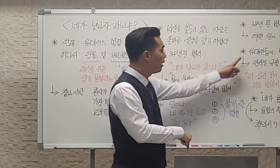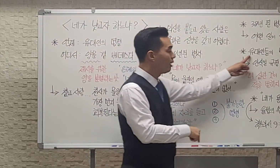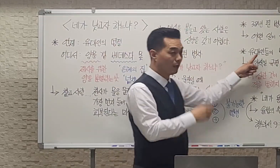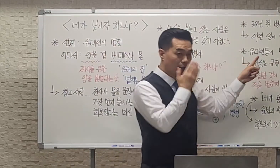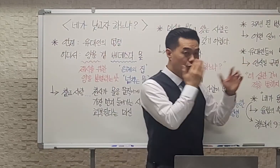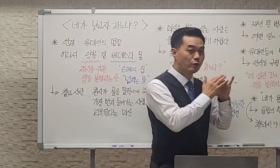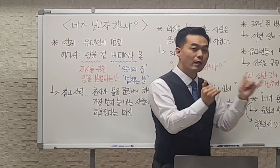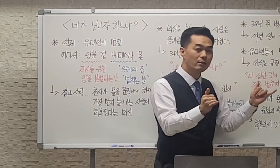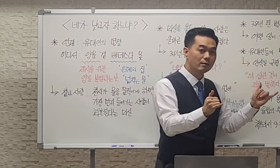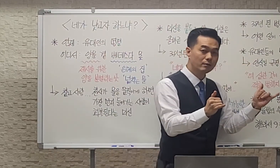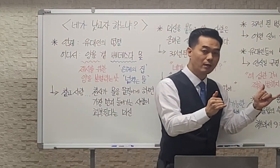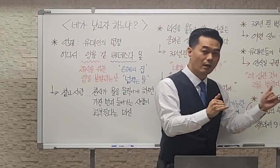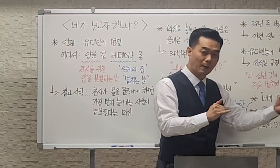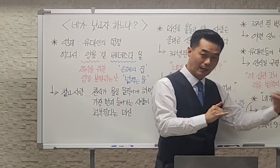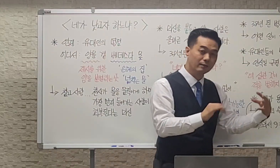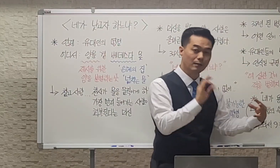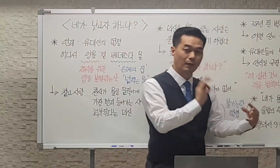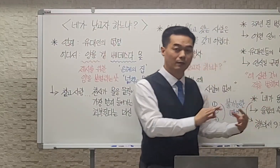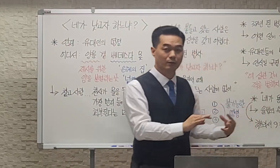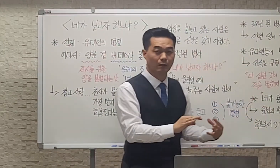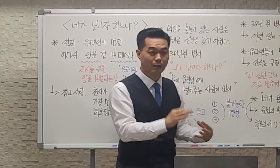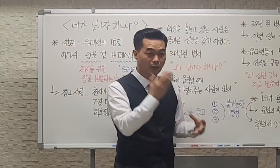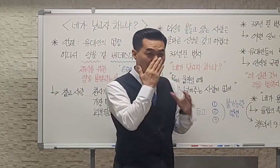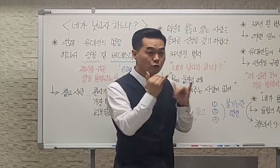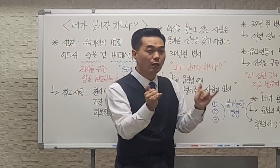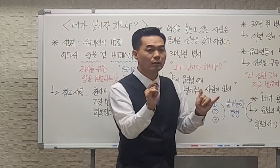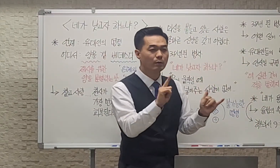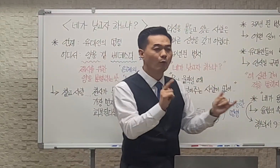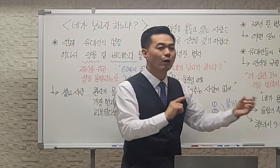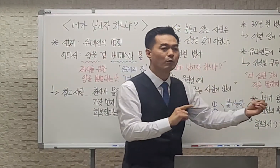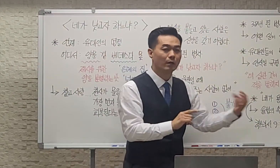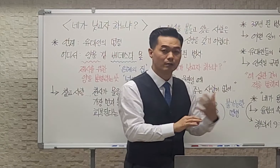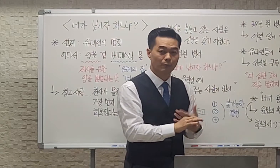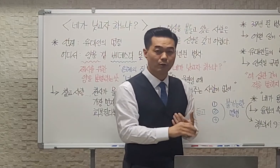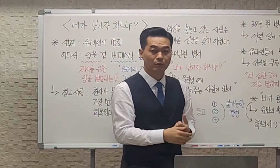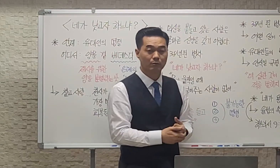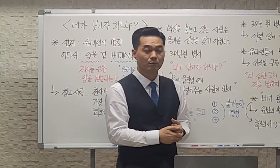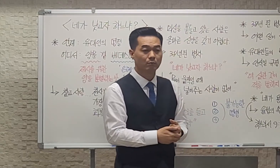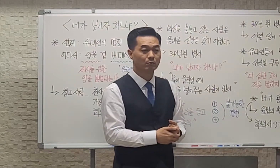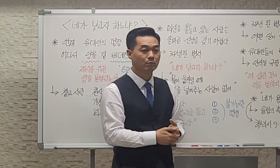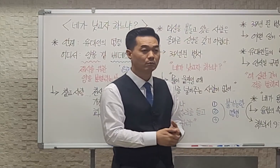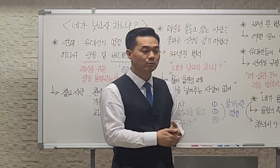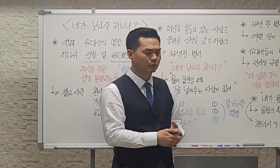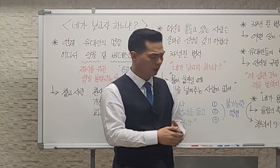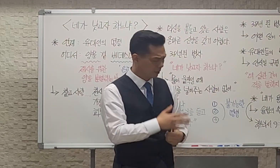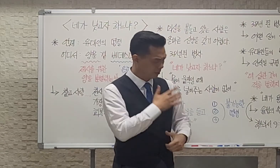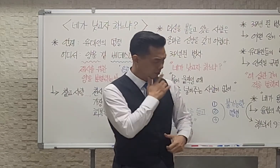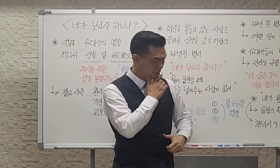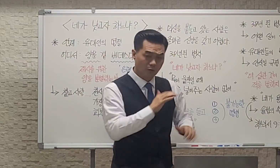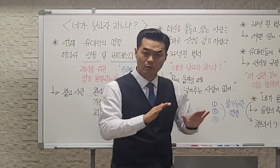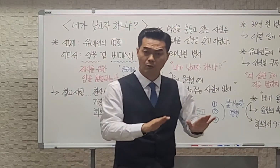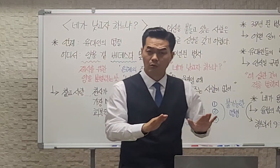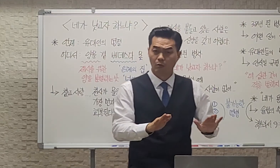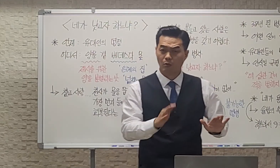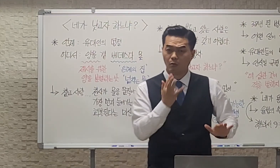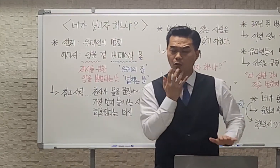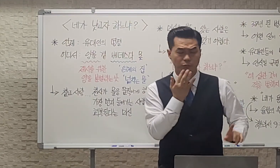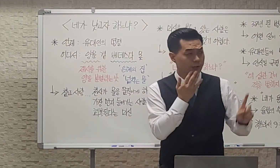다음에 유대인들의 반응을 봐야 되는데 유대인들이 뭐라고 말하냐면 잠깐만, 오늘 무슨